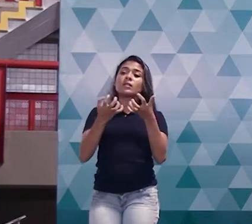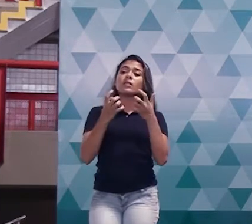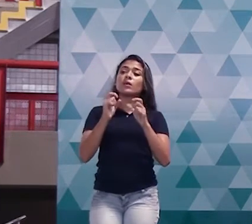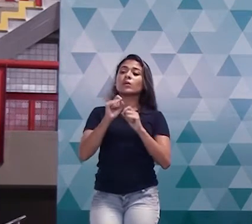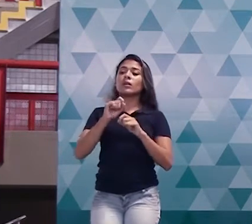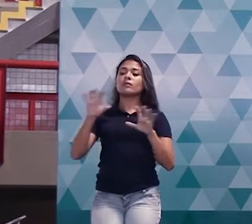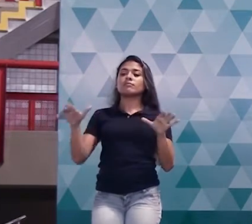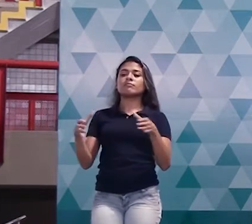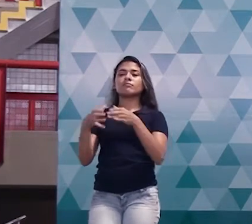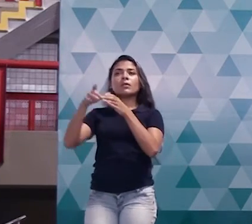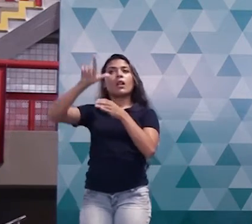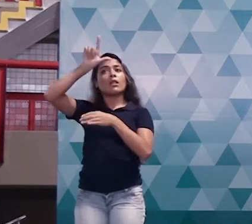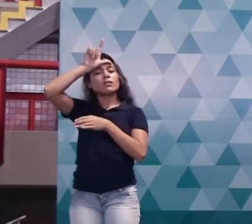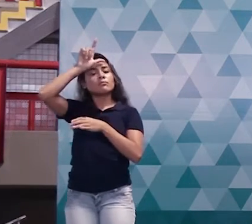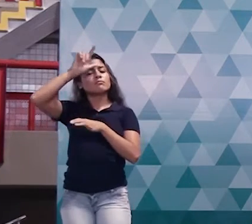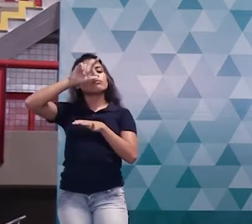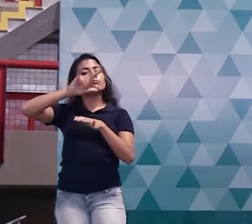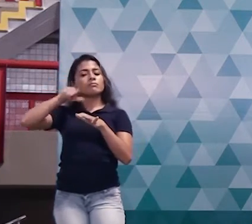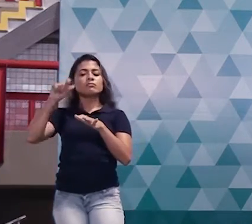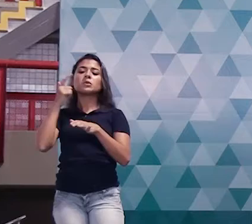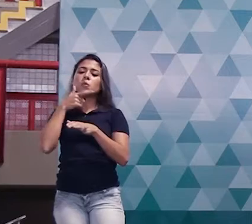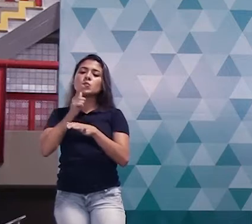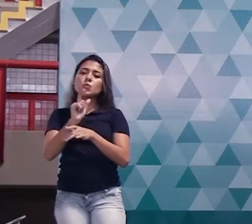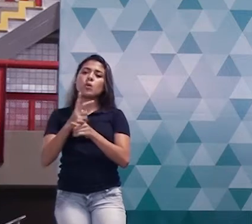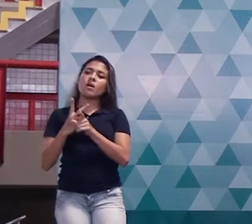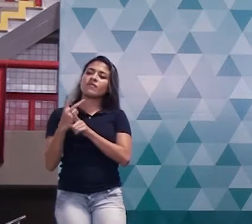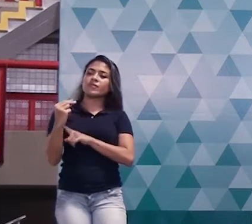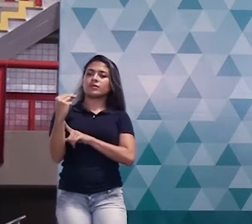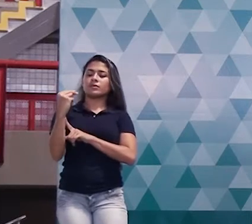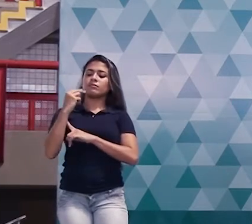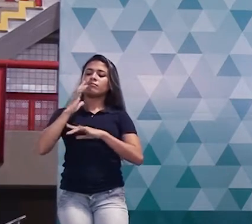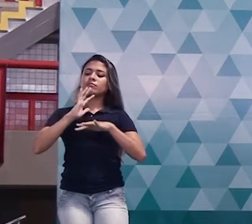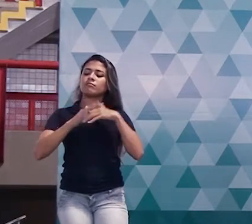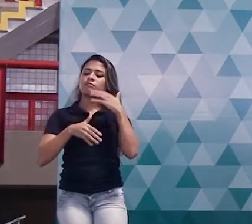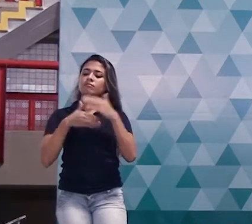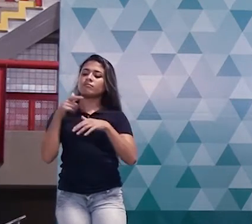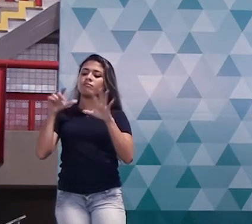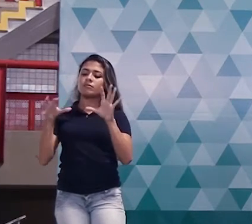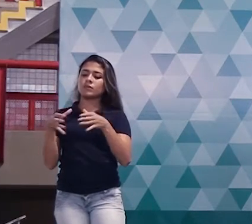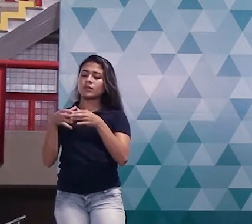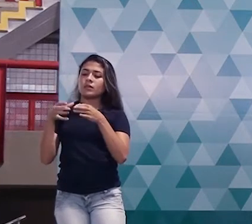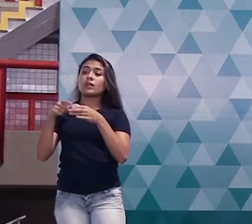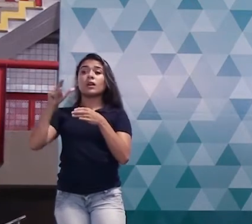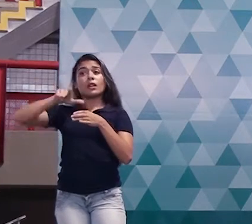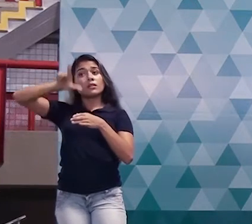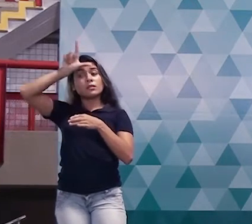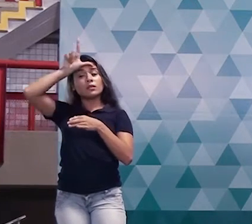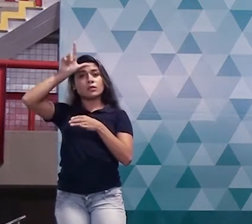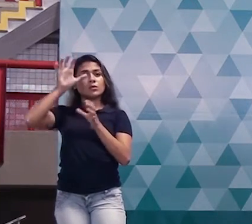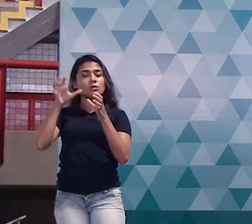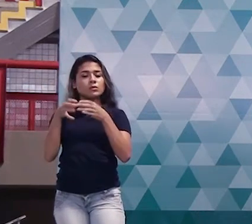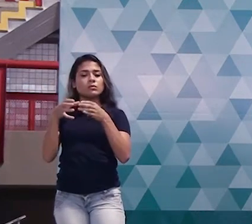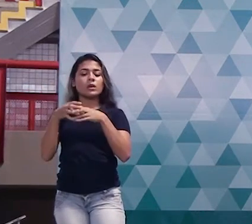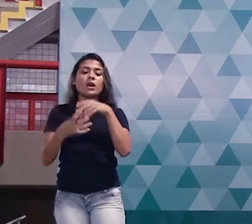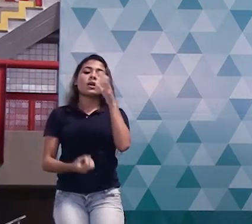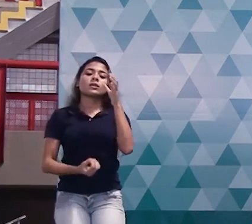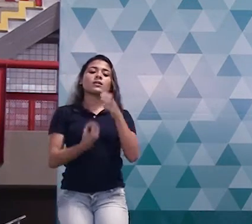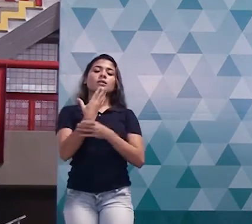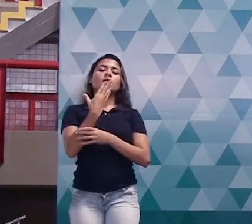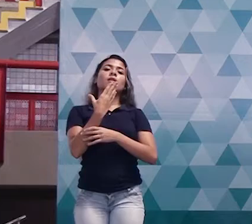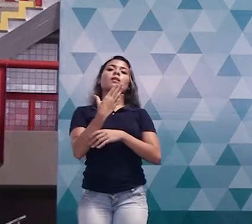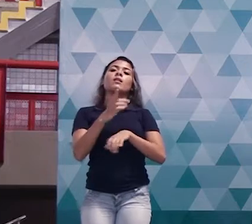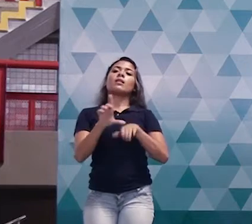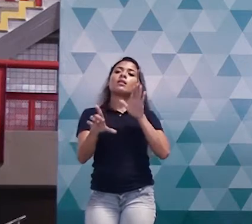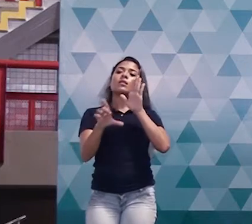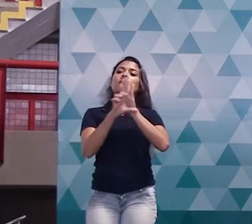ao poder. E foi o que aconteceu. A primeira coisa que os liberais vão fazer é criar uma lei alterando a Constituição.